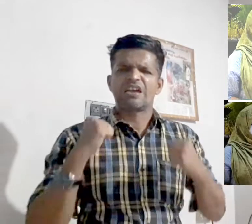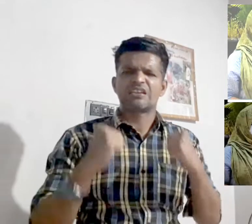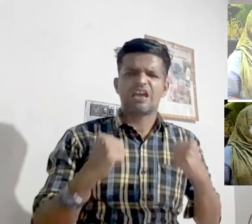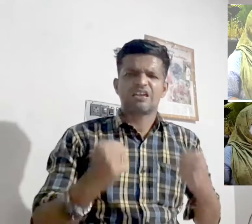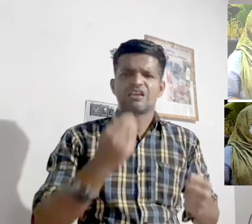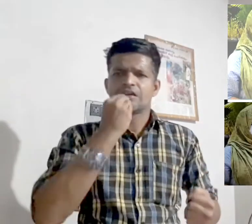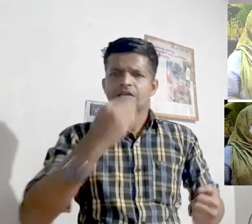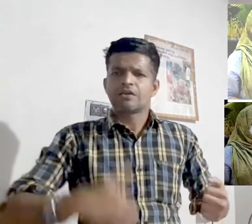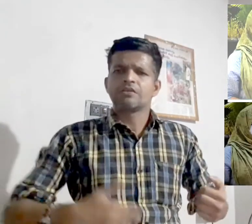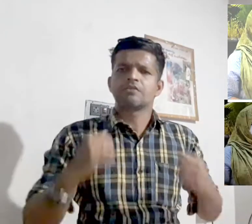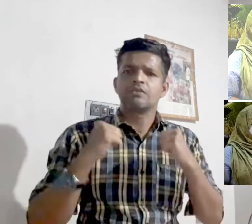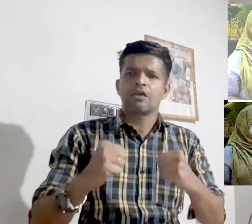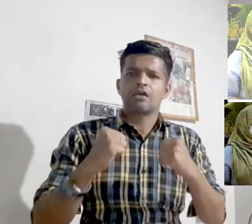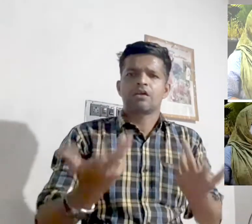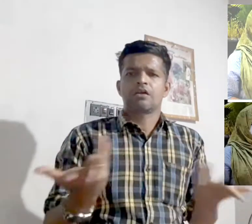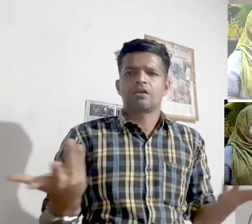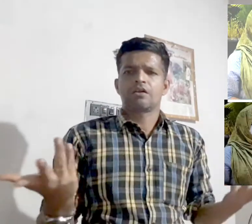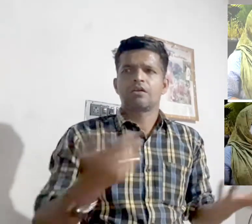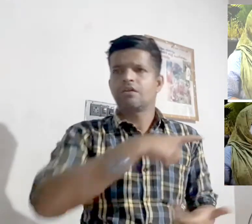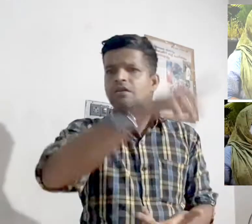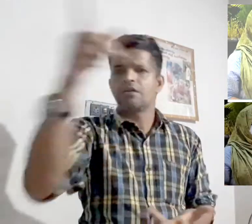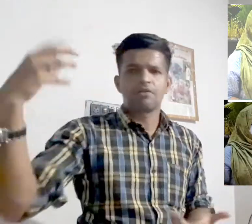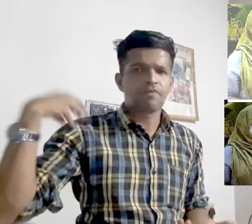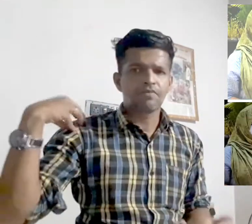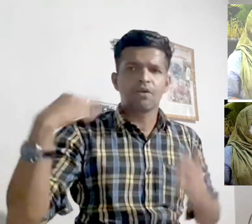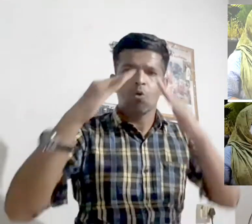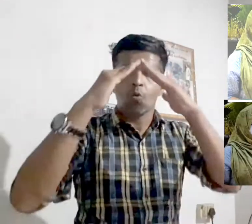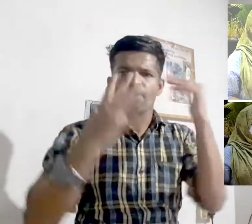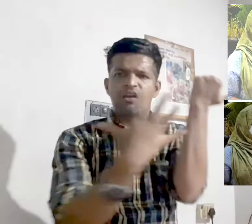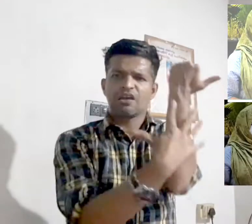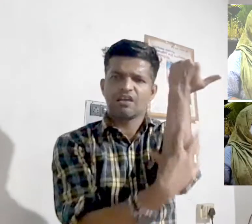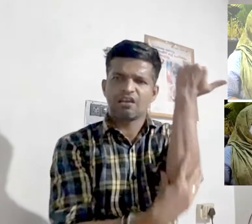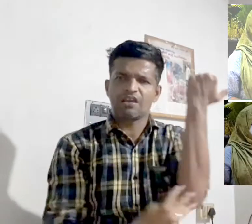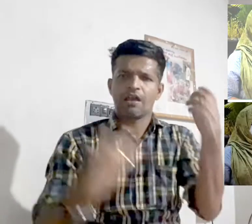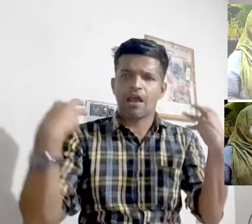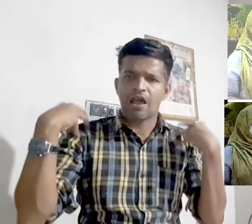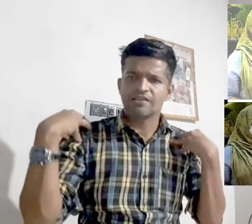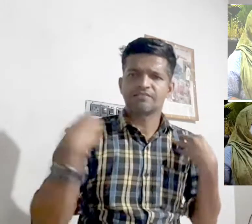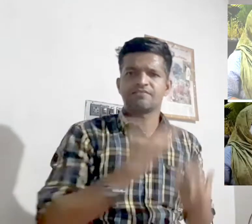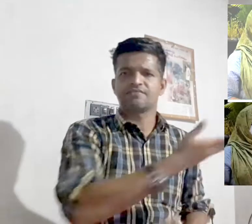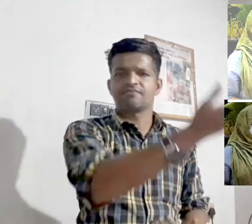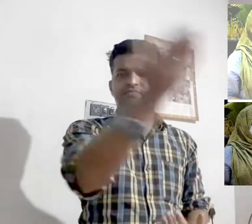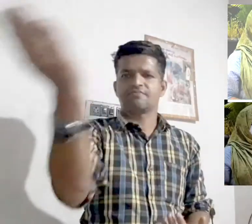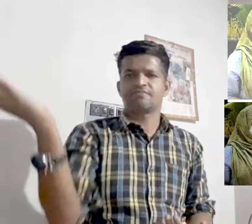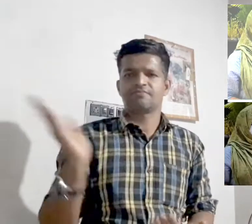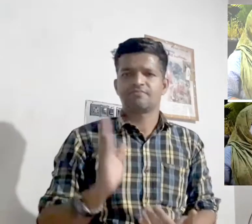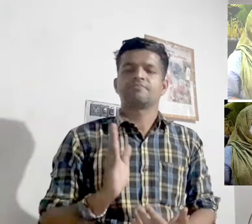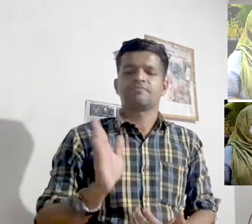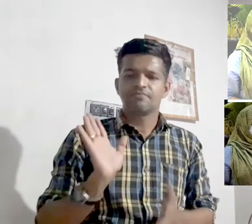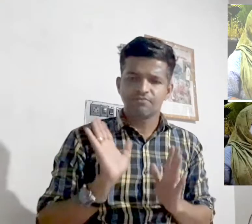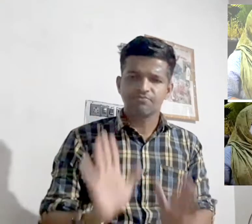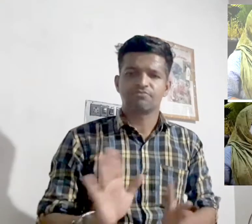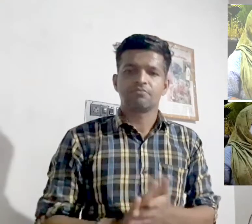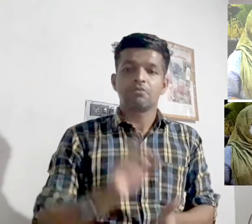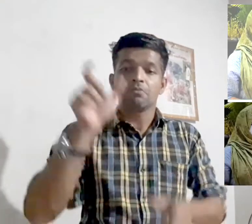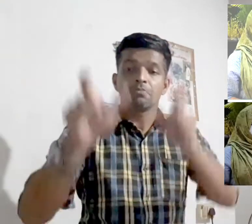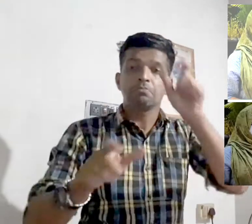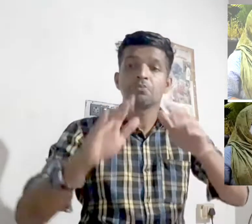കാരണം ഉമ്മൻചാണ്ടിയും രമേശ് ചെന്നിത്തലയും പോലുള്ള രണ്ട് പ്രബല നേതാക്കളെ പിണക്കിക്കൊണ്ട് തീരുമാനമായി മുന്നോട്ട് പോയാൽ എന്താകും